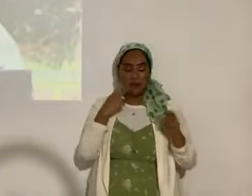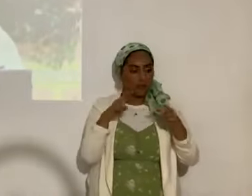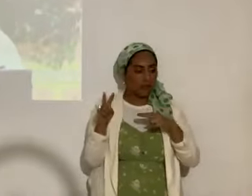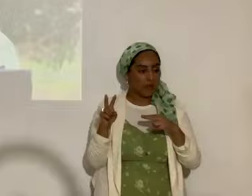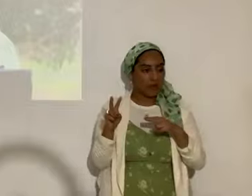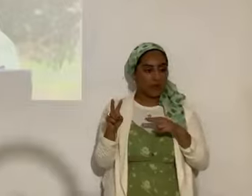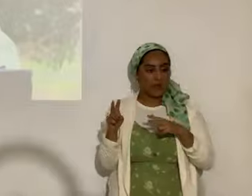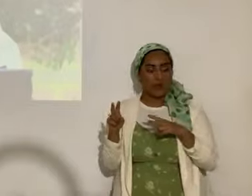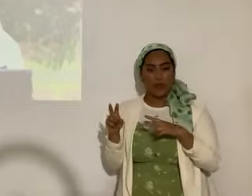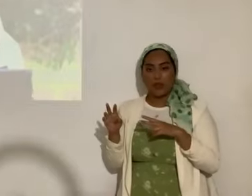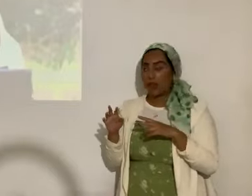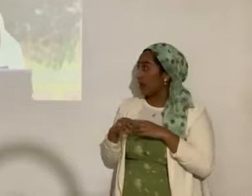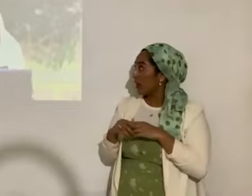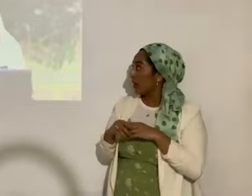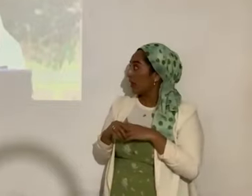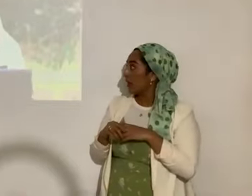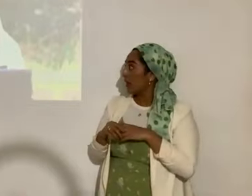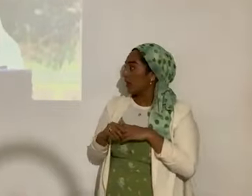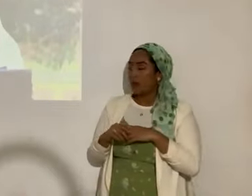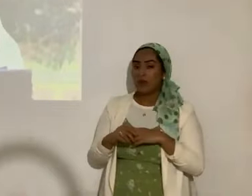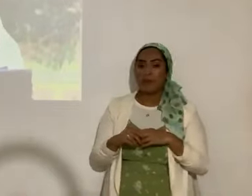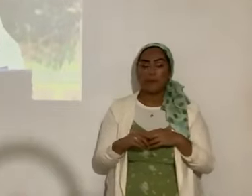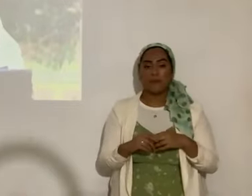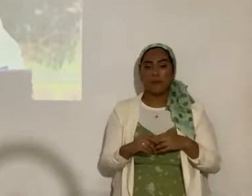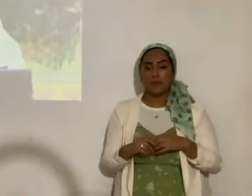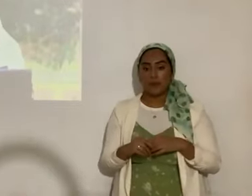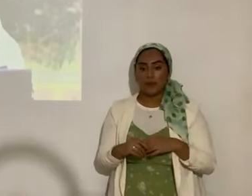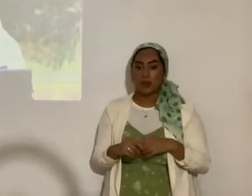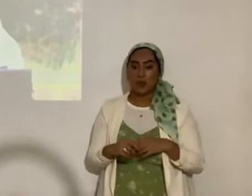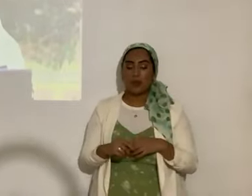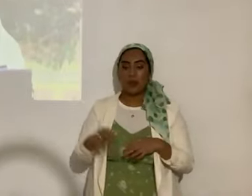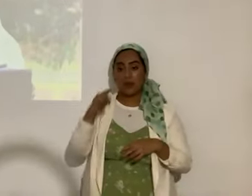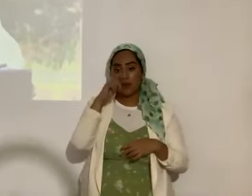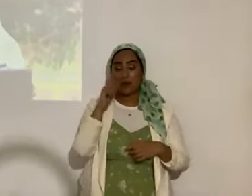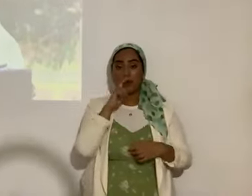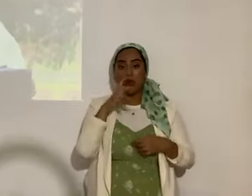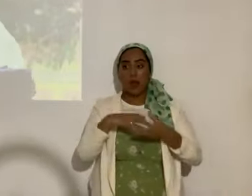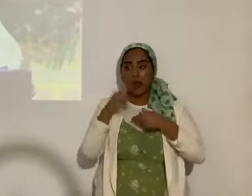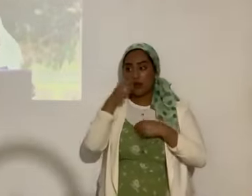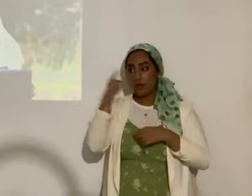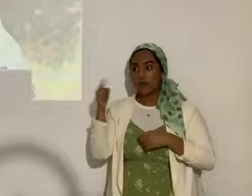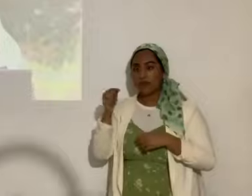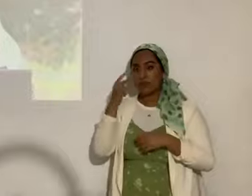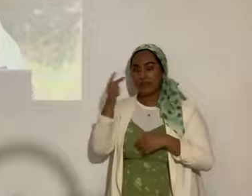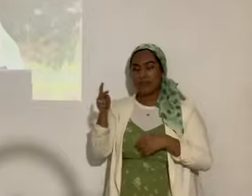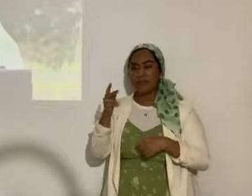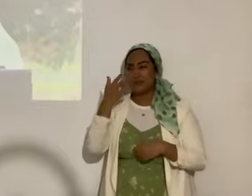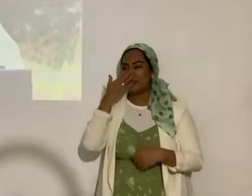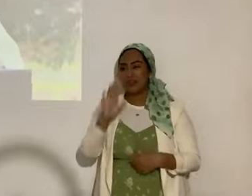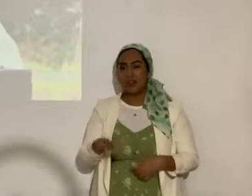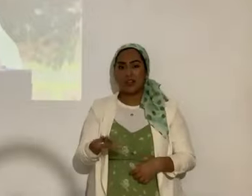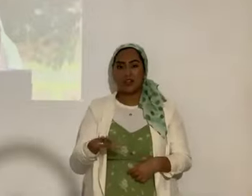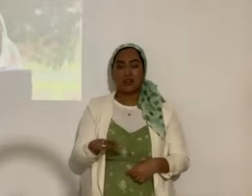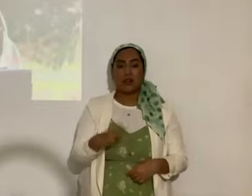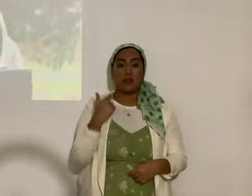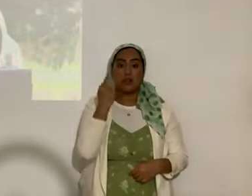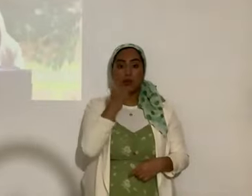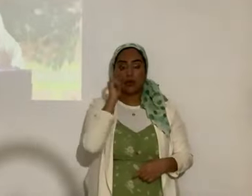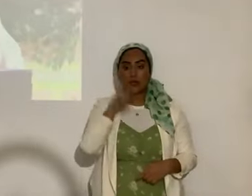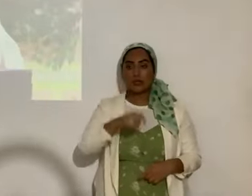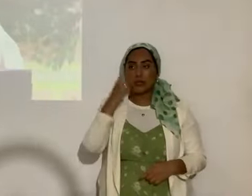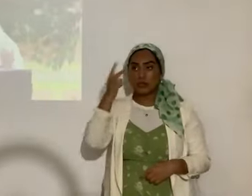mirada y no damos más cavidad Aleluya porque realmente ya fuera tú vas a ver cosas muy desagradables lo que hay que ser solamente